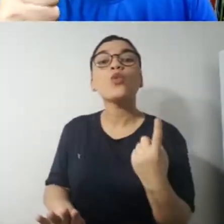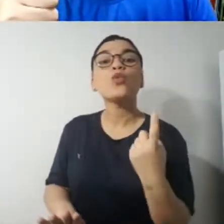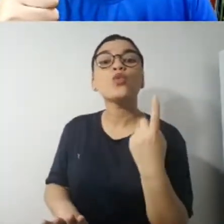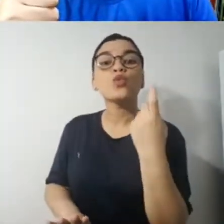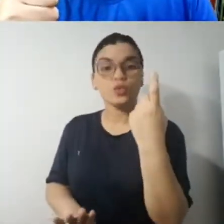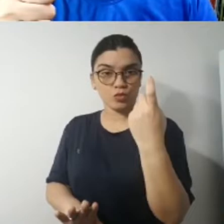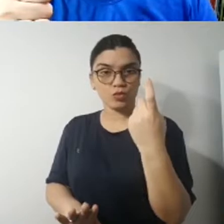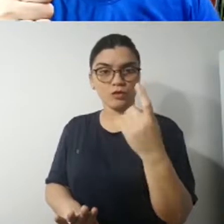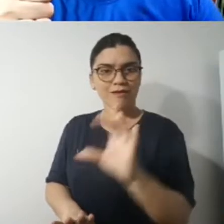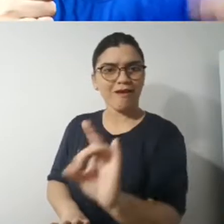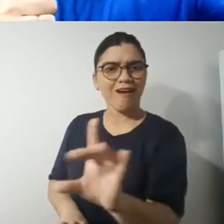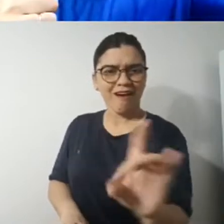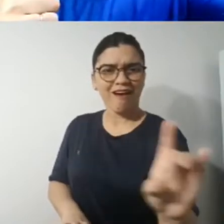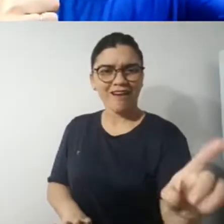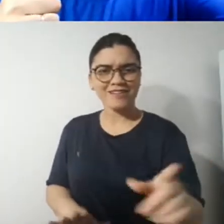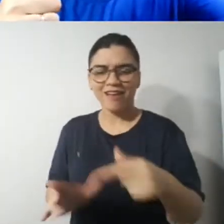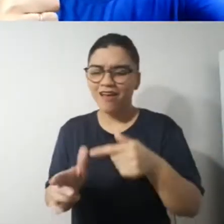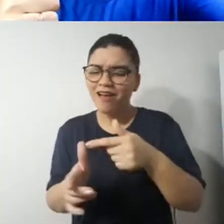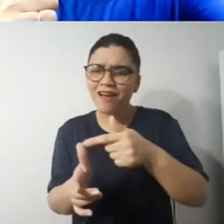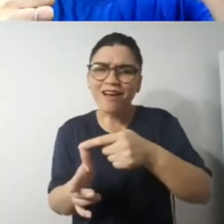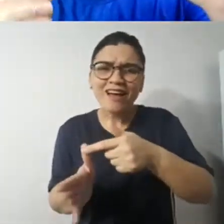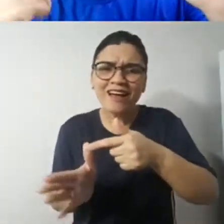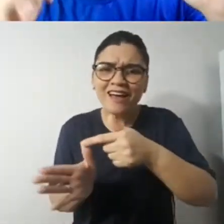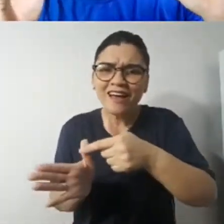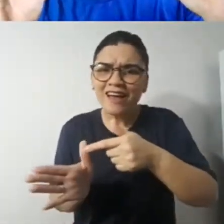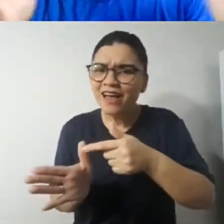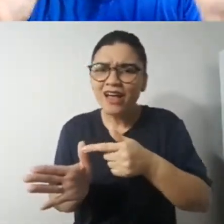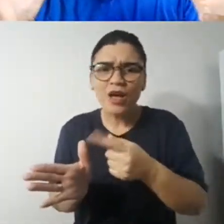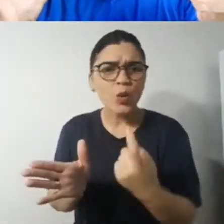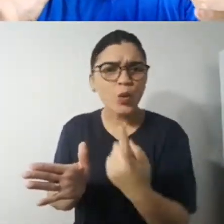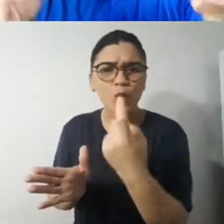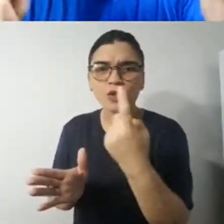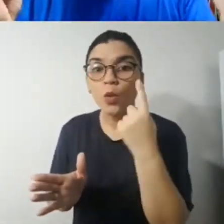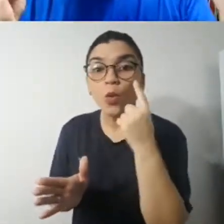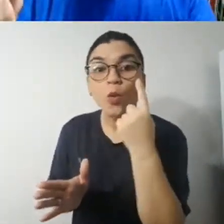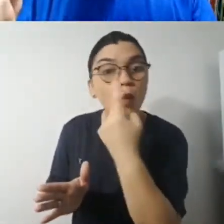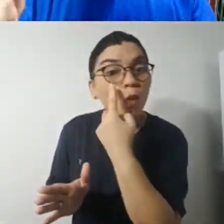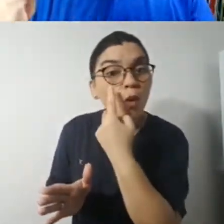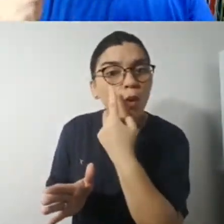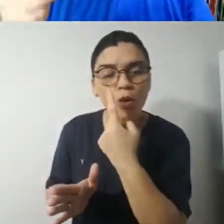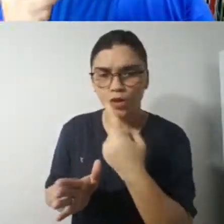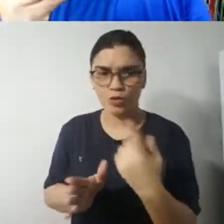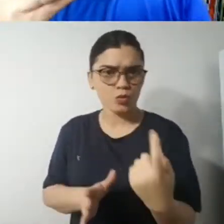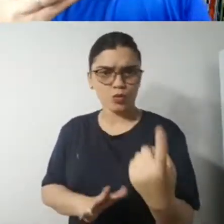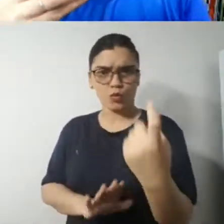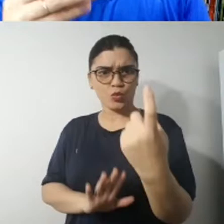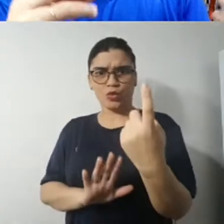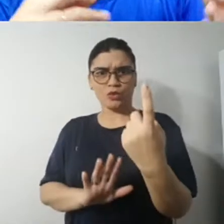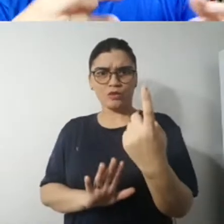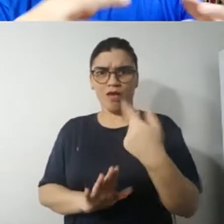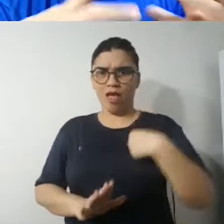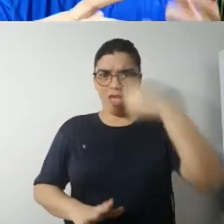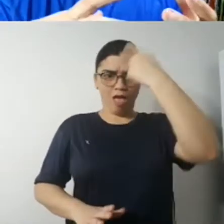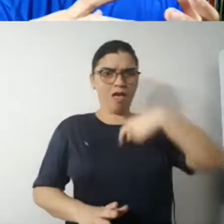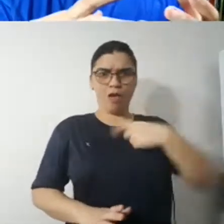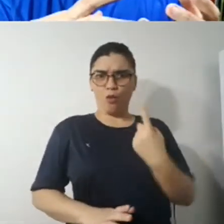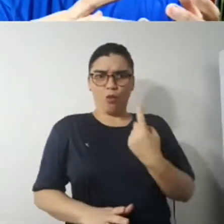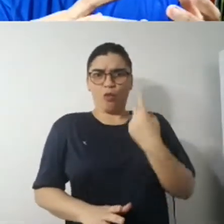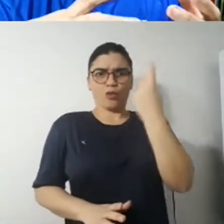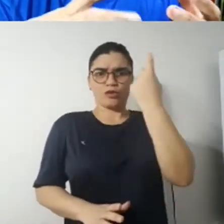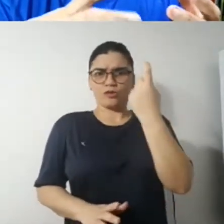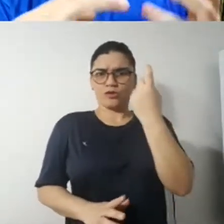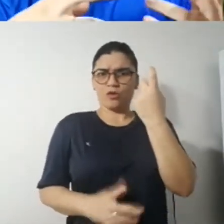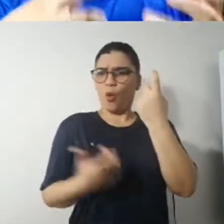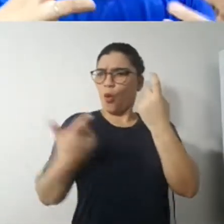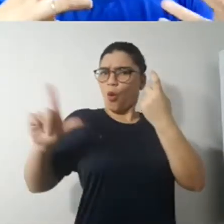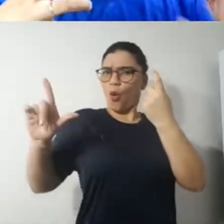impressão digital, temos uma única íris, temos um único DNA. Nós somos únicos. Deus nos fez únicos.